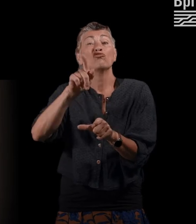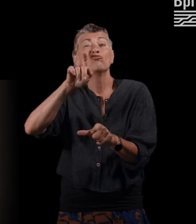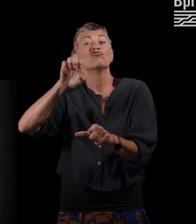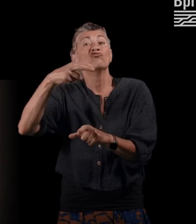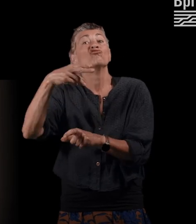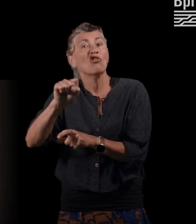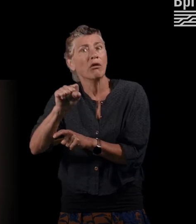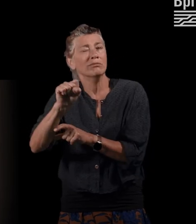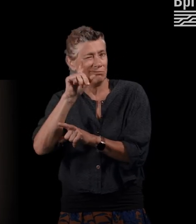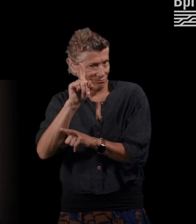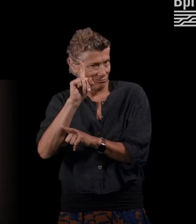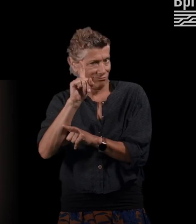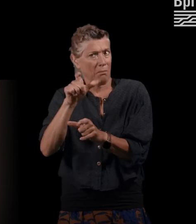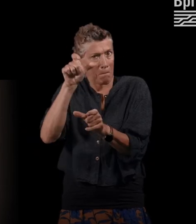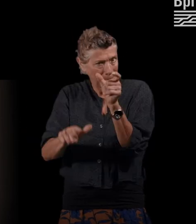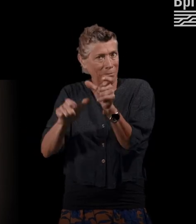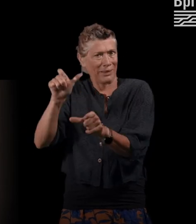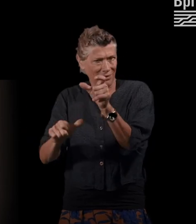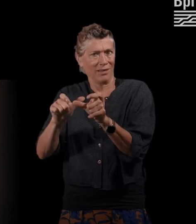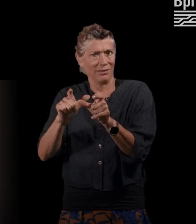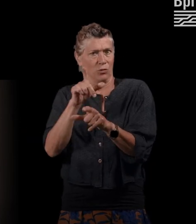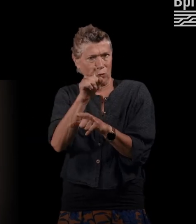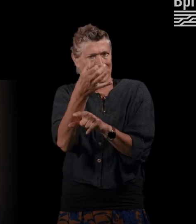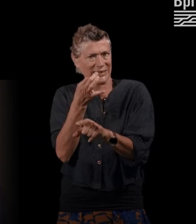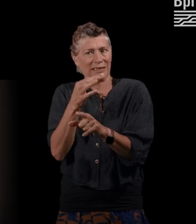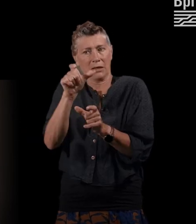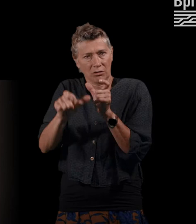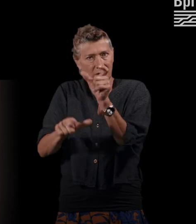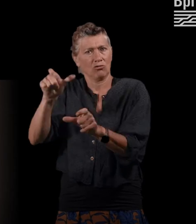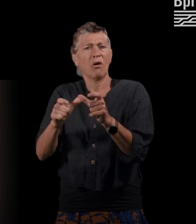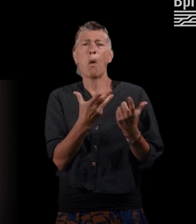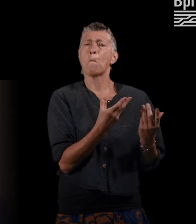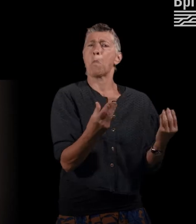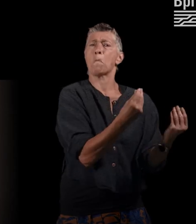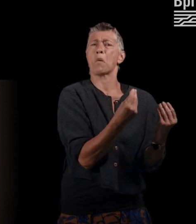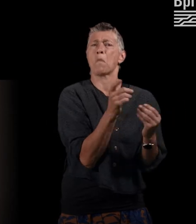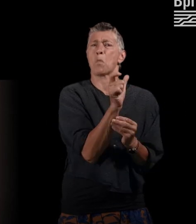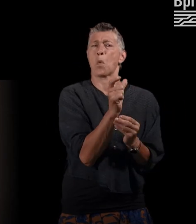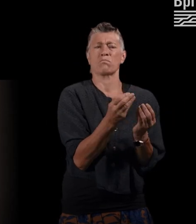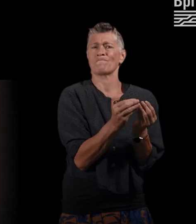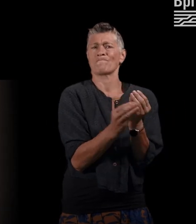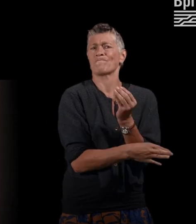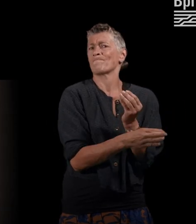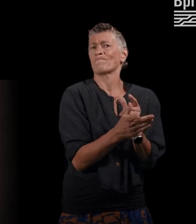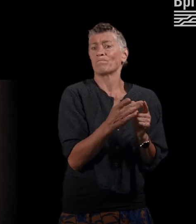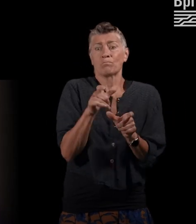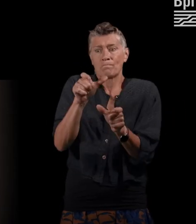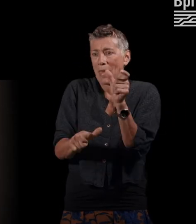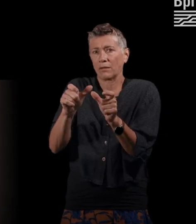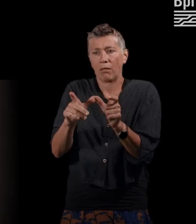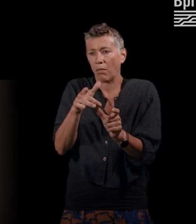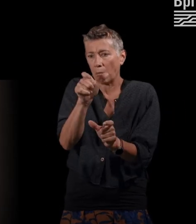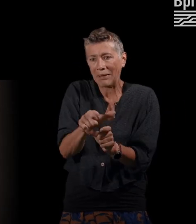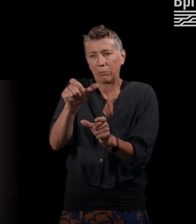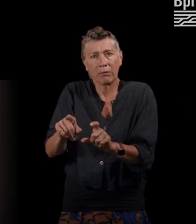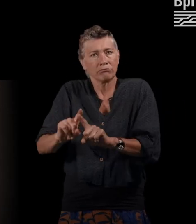et on expliquera tout à l'heure le fait que vous préfériez dire gens plutôt que peuple, par exemple, parce que les gens, c'est des